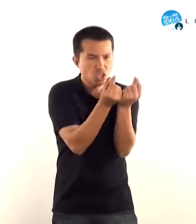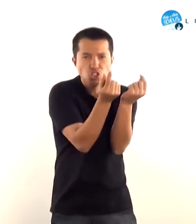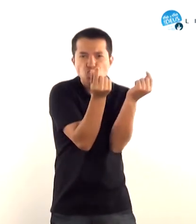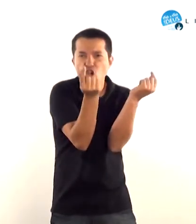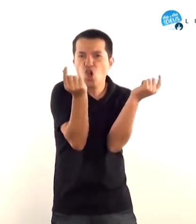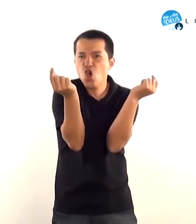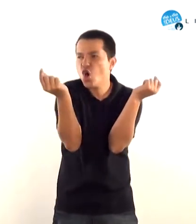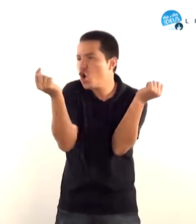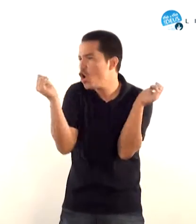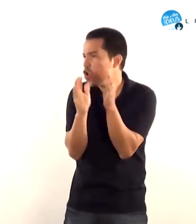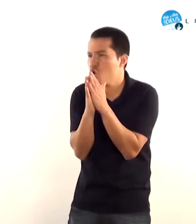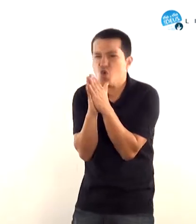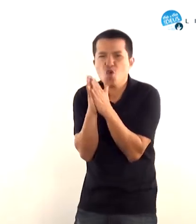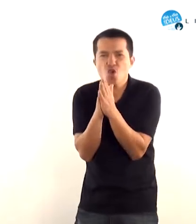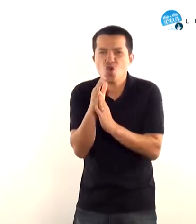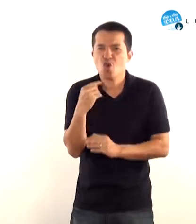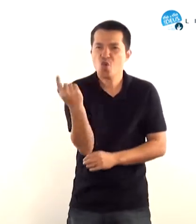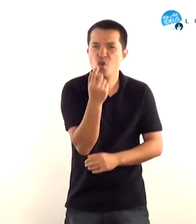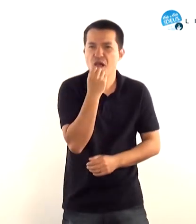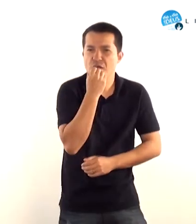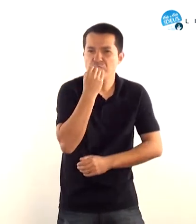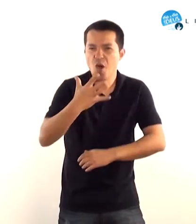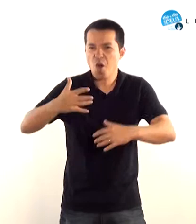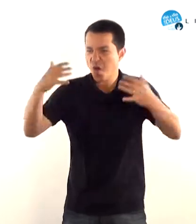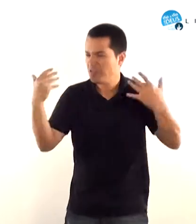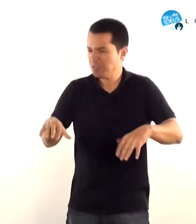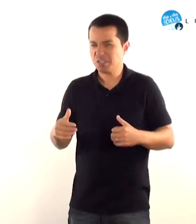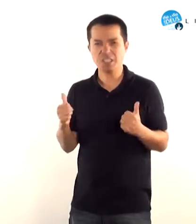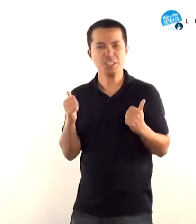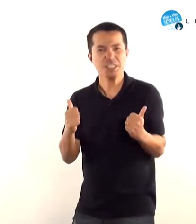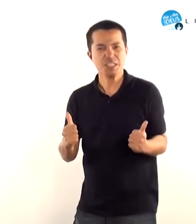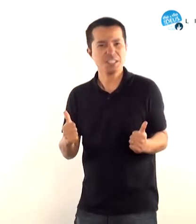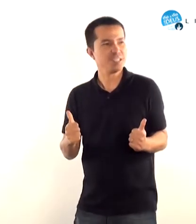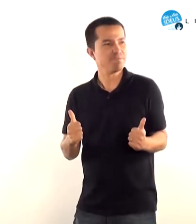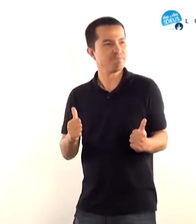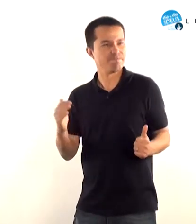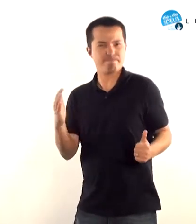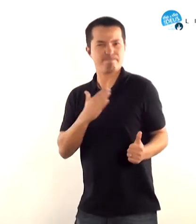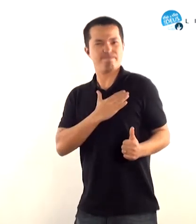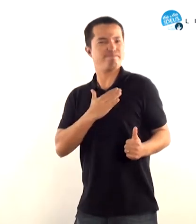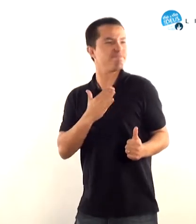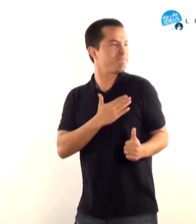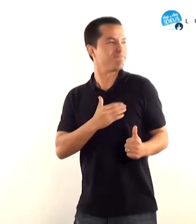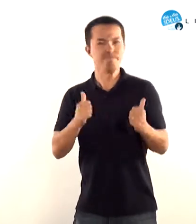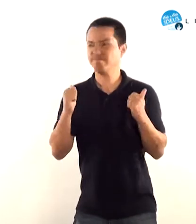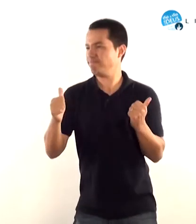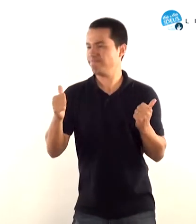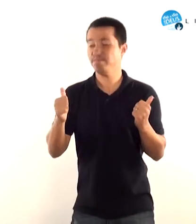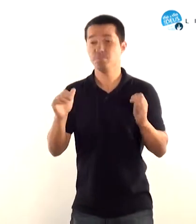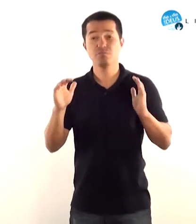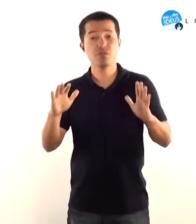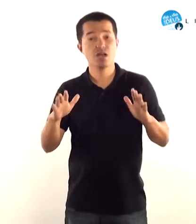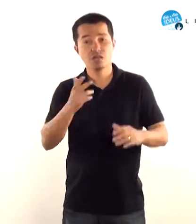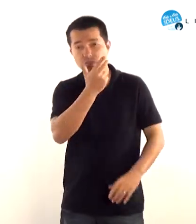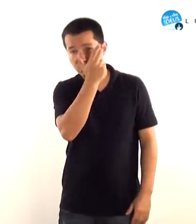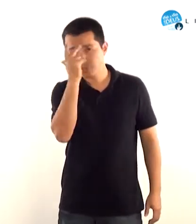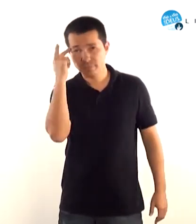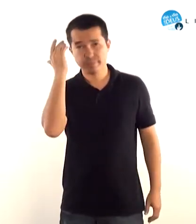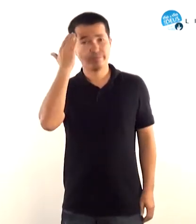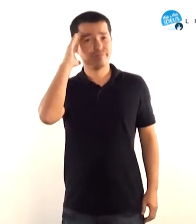nossa economia, que maravilhosa. Nós somos bons, hein? E eles não entendiam que tudo que